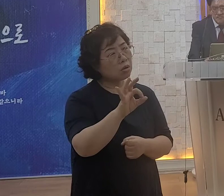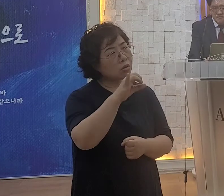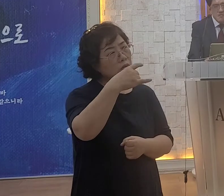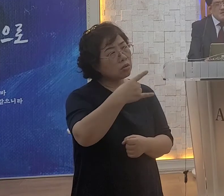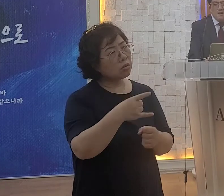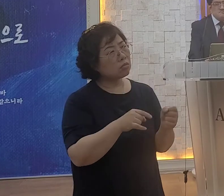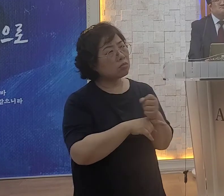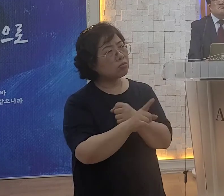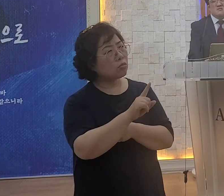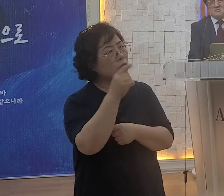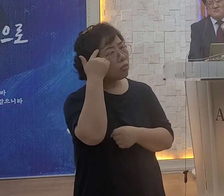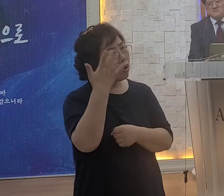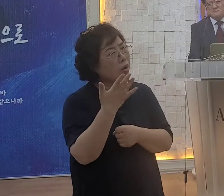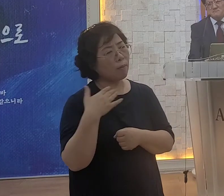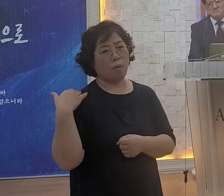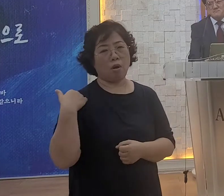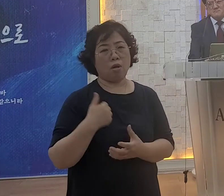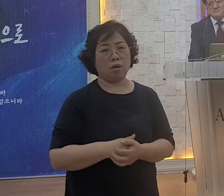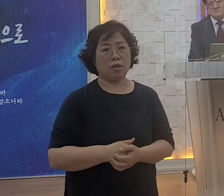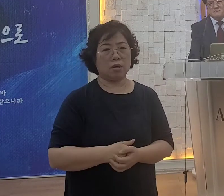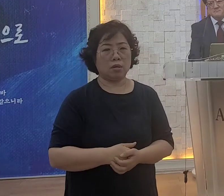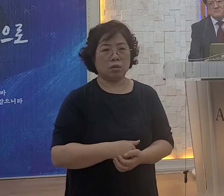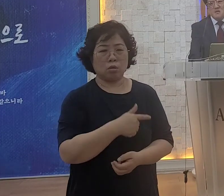뭡니까? 이거 아주 중요한 개념입니다.